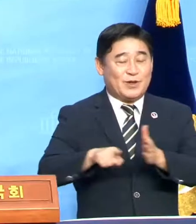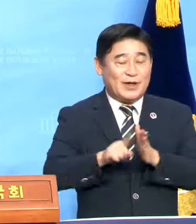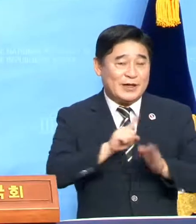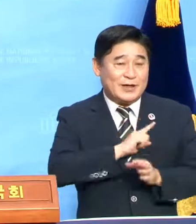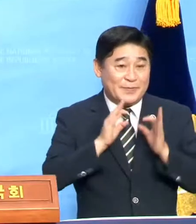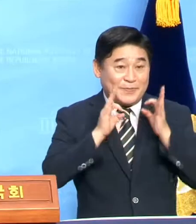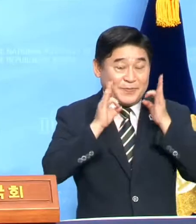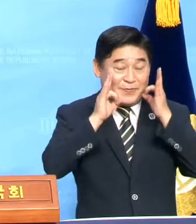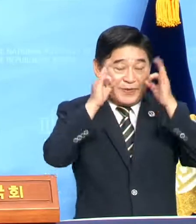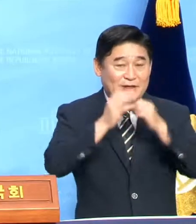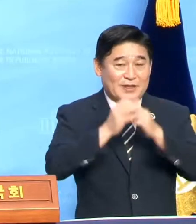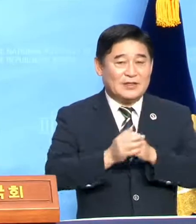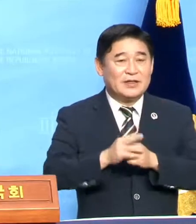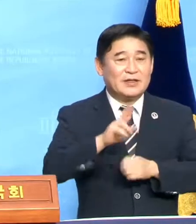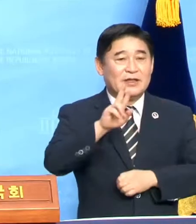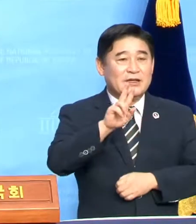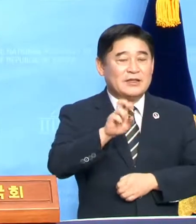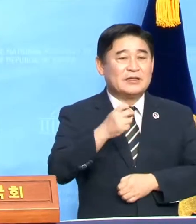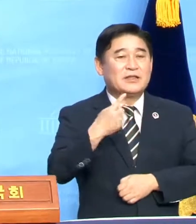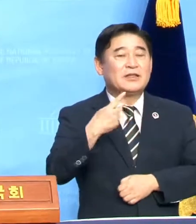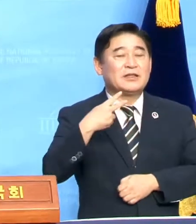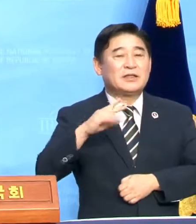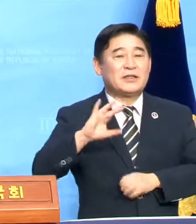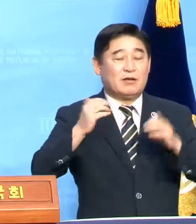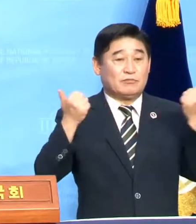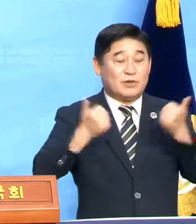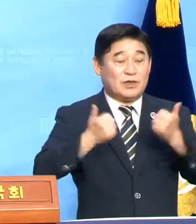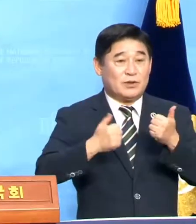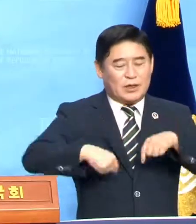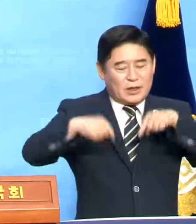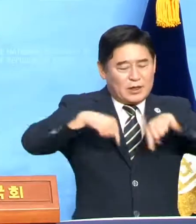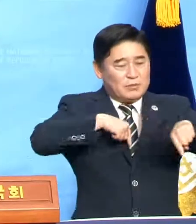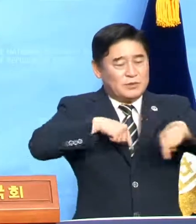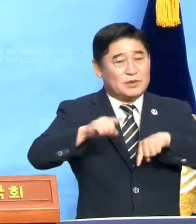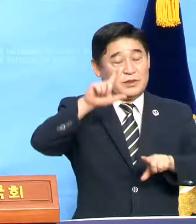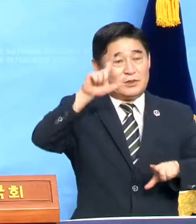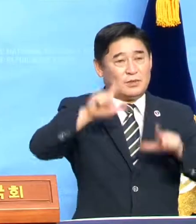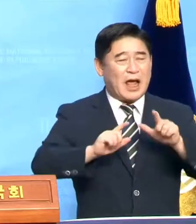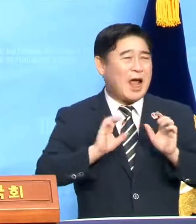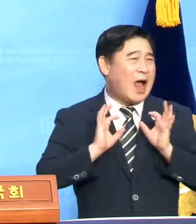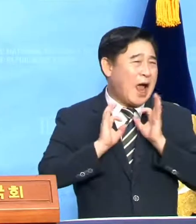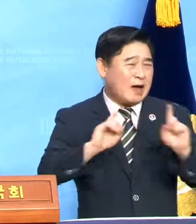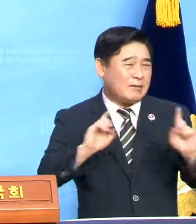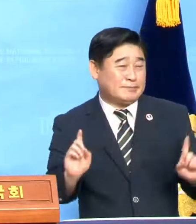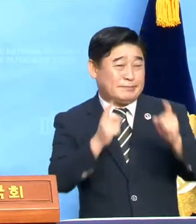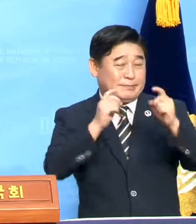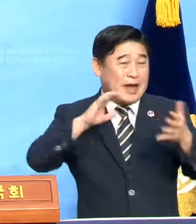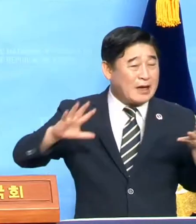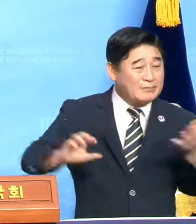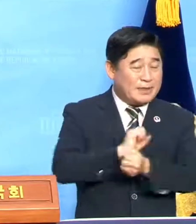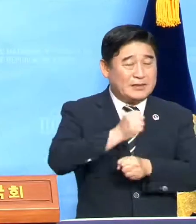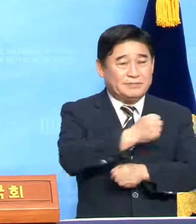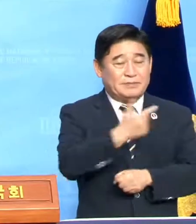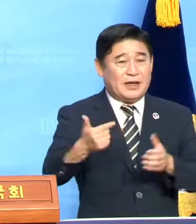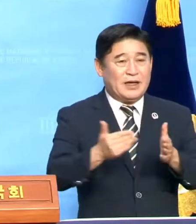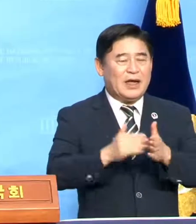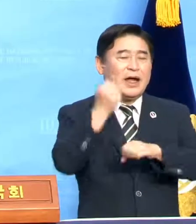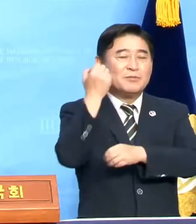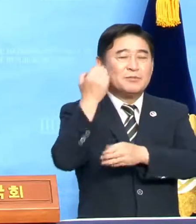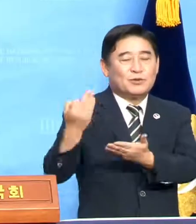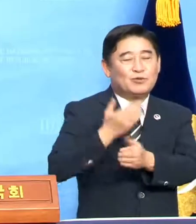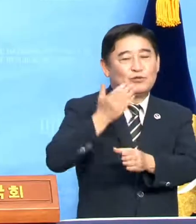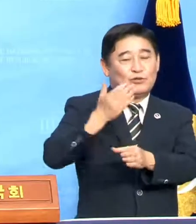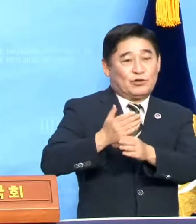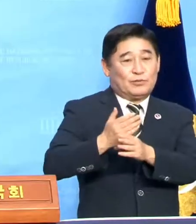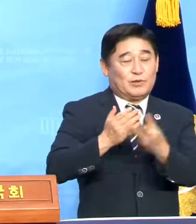것입니다 21 때 국회 역시 협 치 보다 고성이 난무합니다 기본소득 중심으로 새